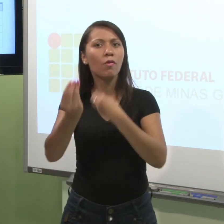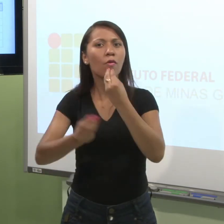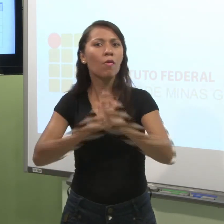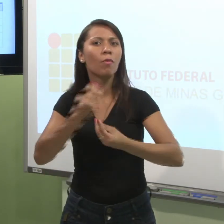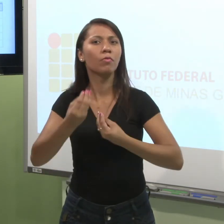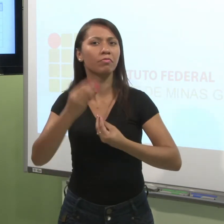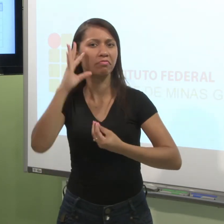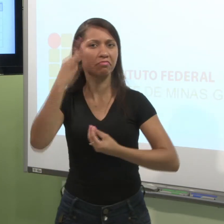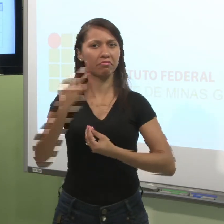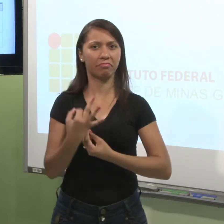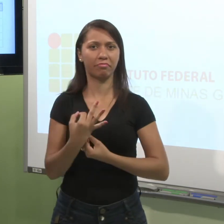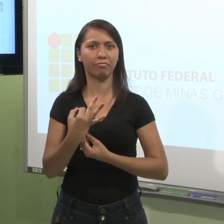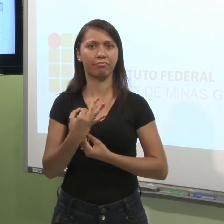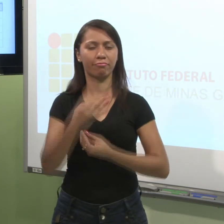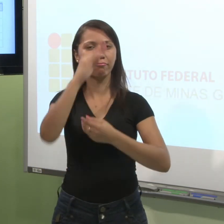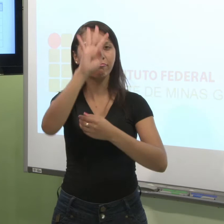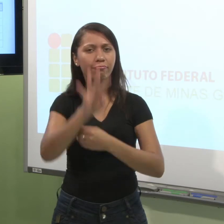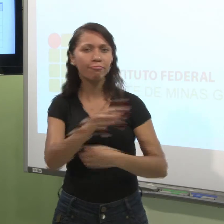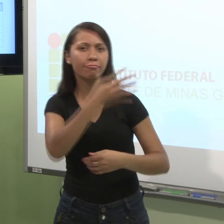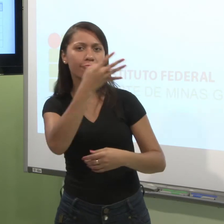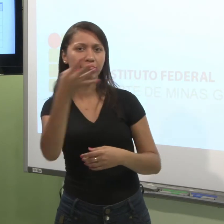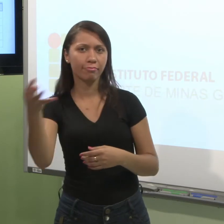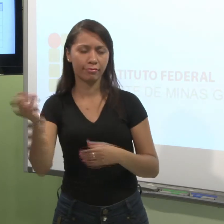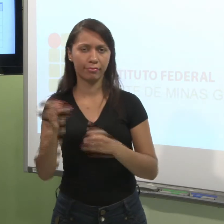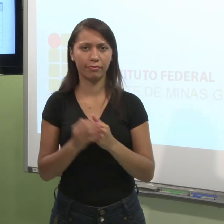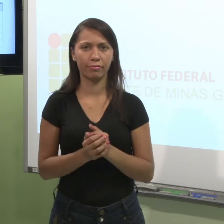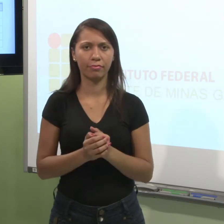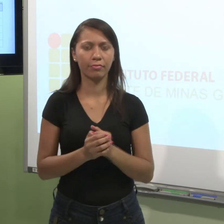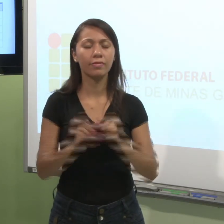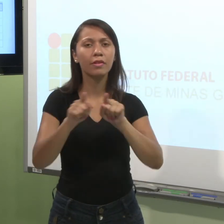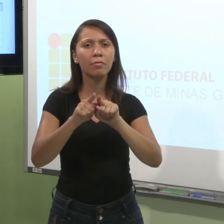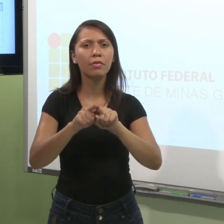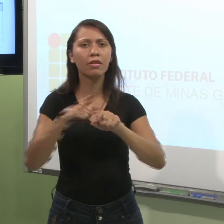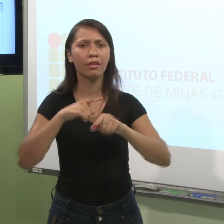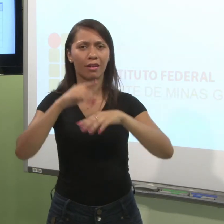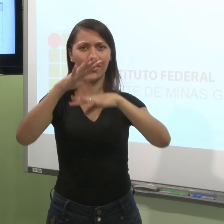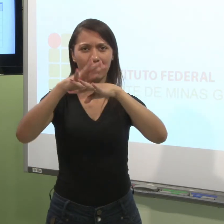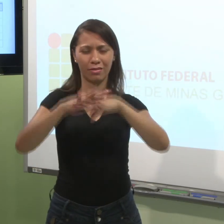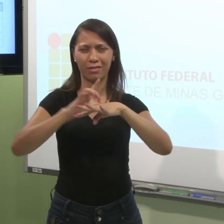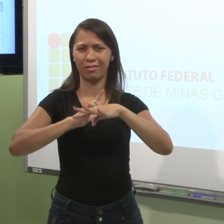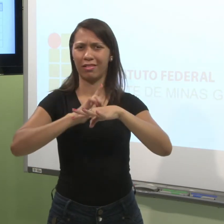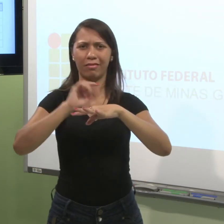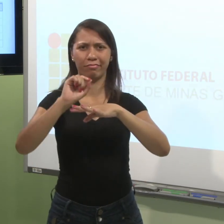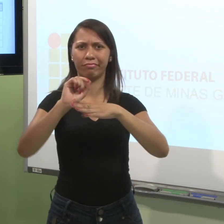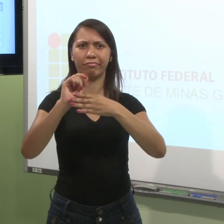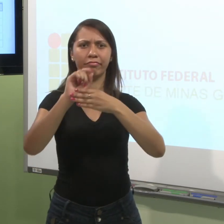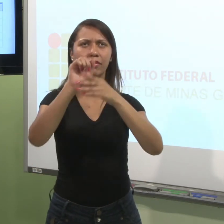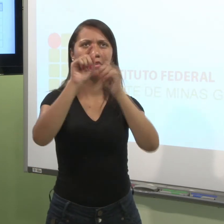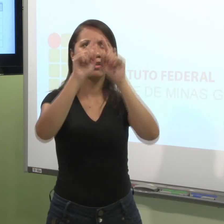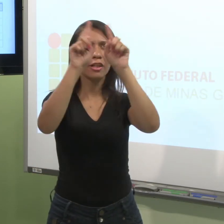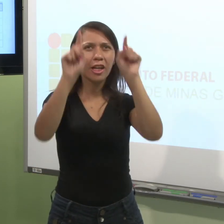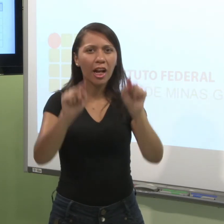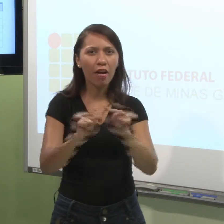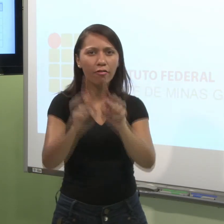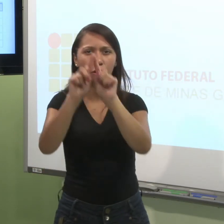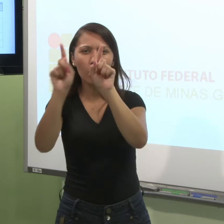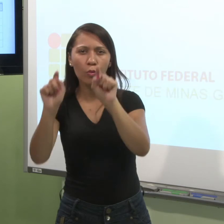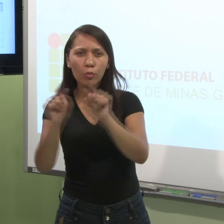de tabelas com muitos dados. O Excel possui um assistente de gráfico que é capaz de gerar um gráfico baseado em